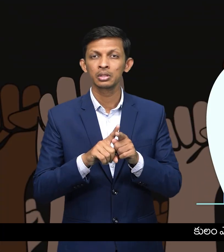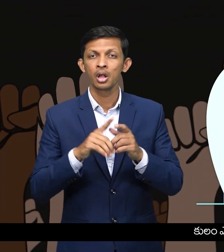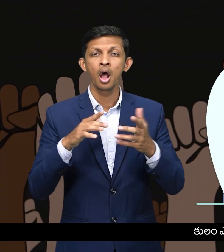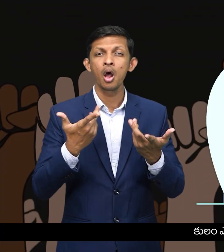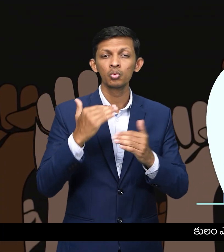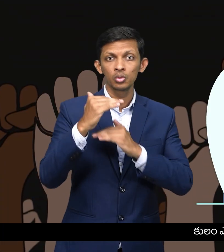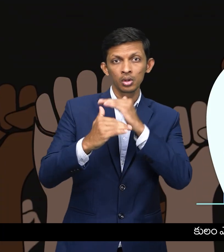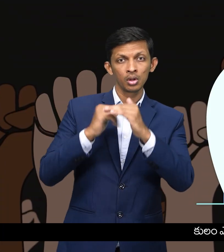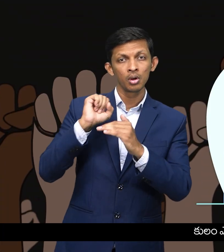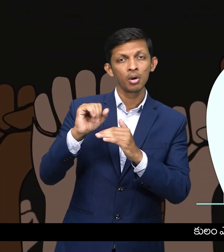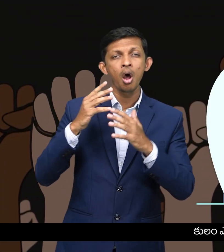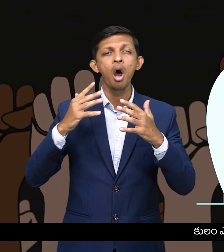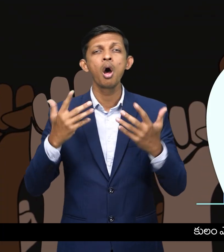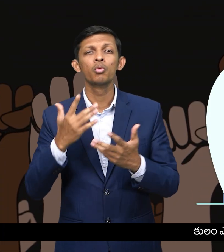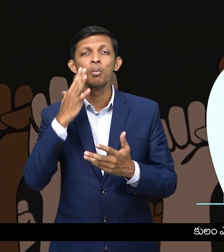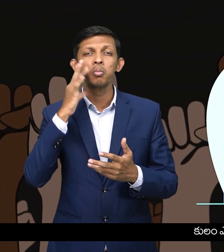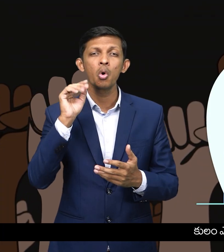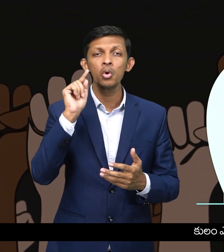కులం ఎలా ఏర్పడిందో పరిశీలిద్దాం.